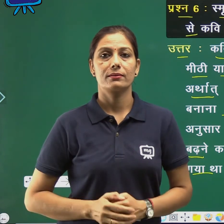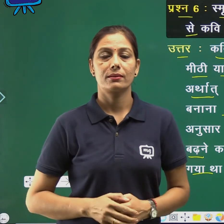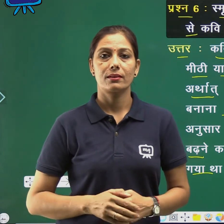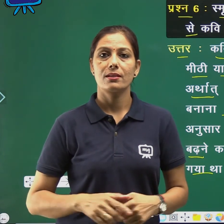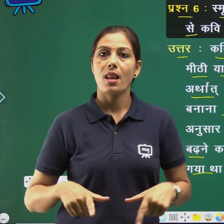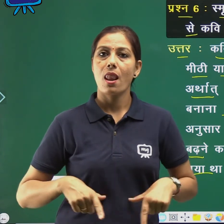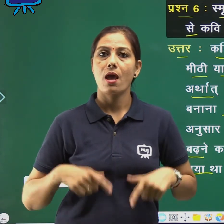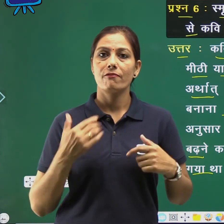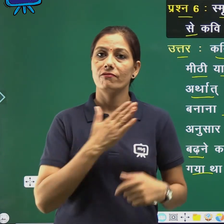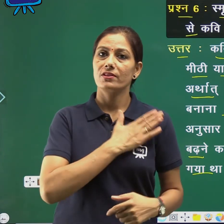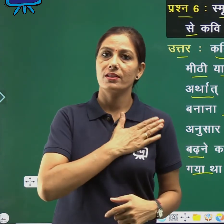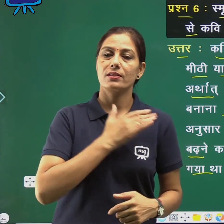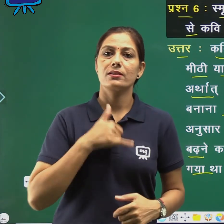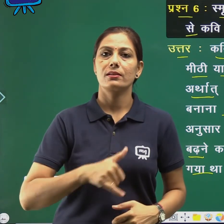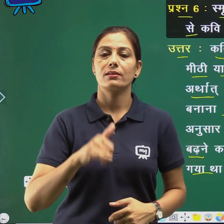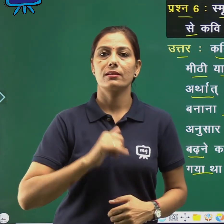जीना चाहते थे।